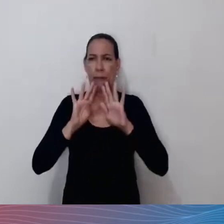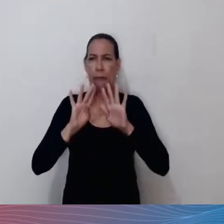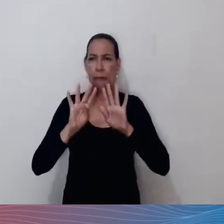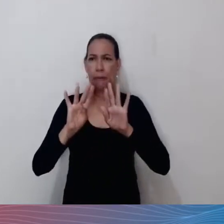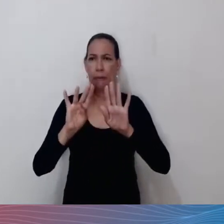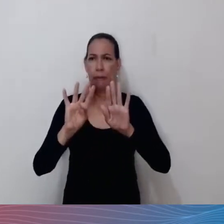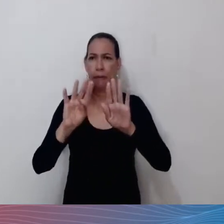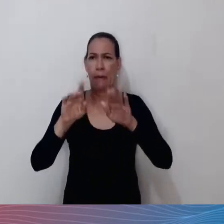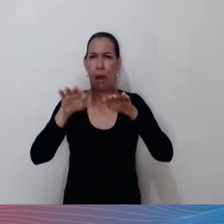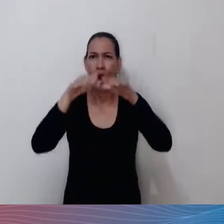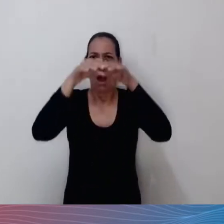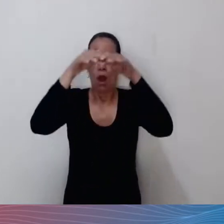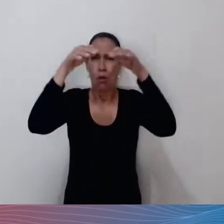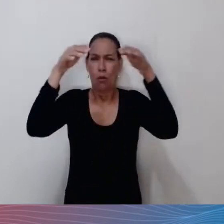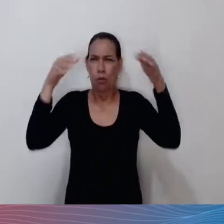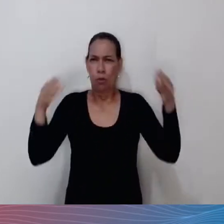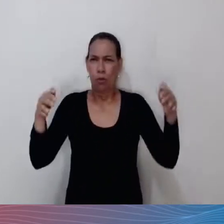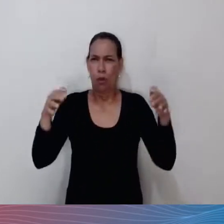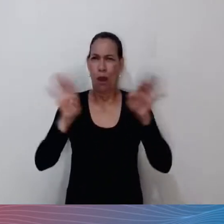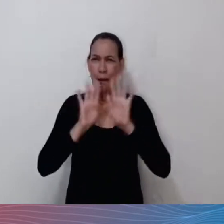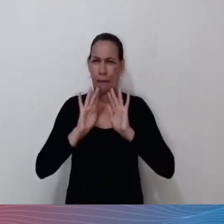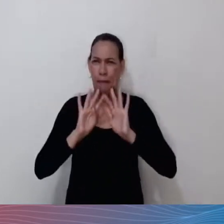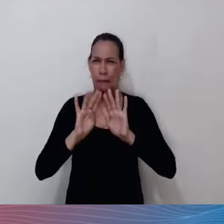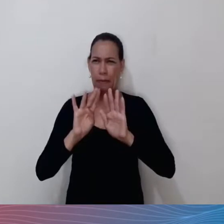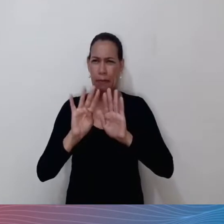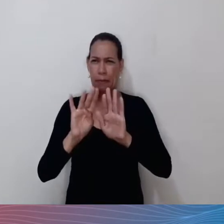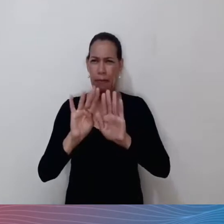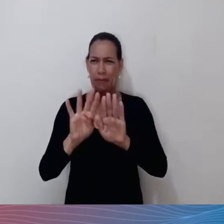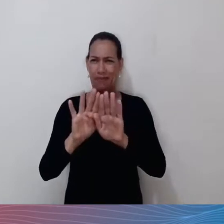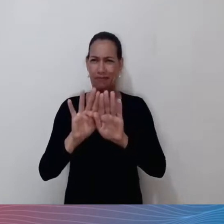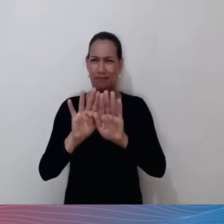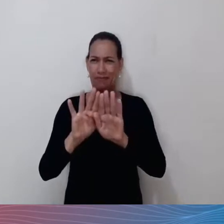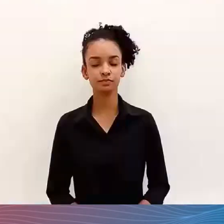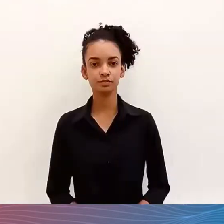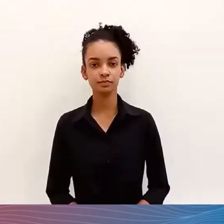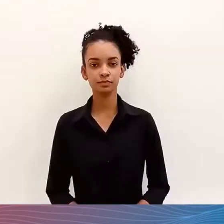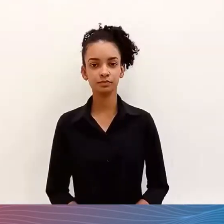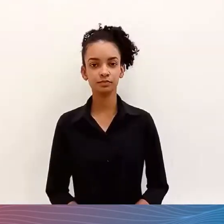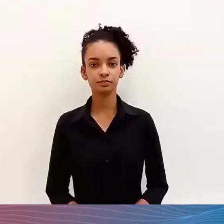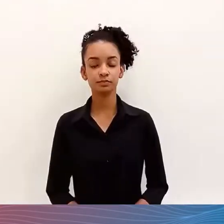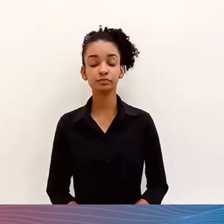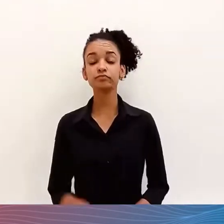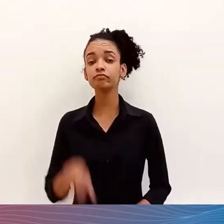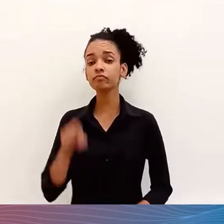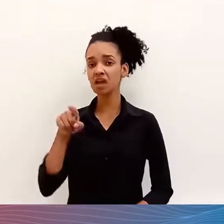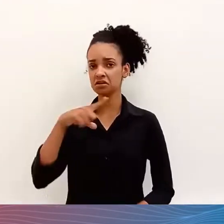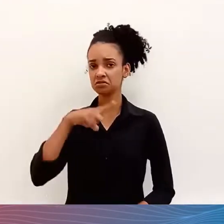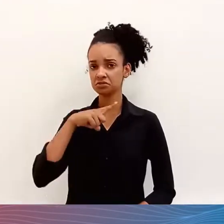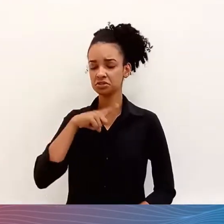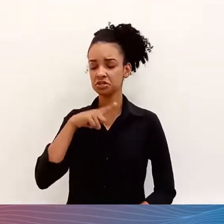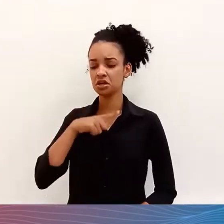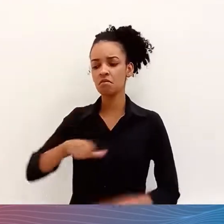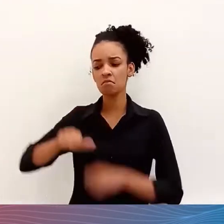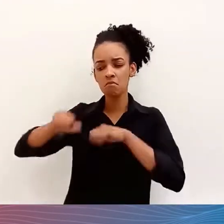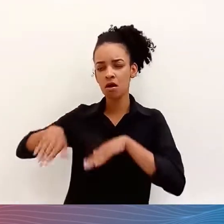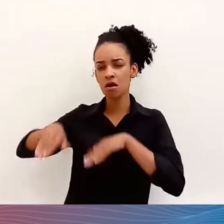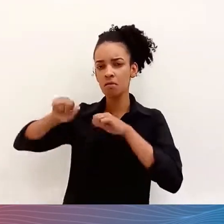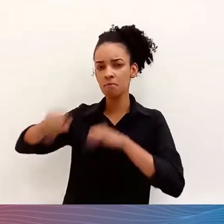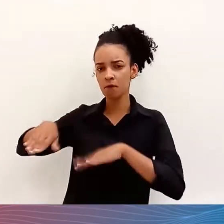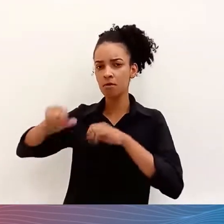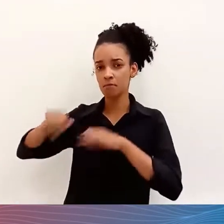o exército desse grande general. E atrás estavam os que foram